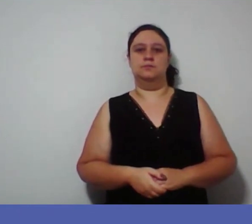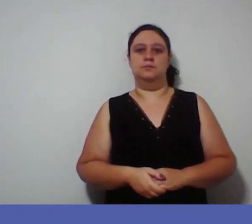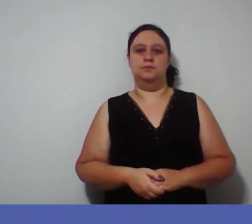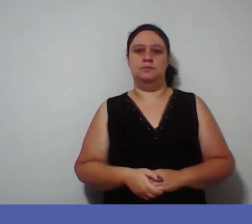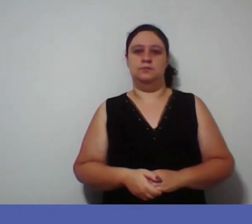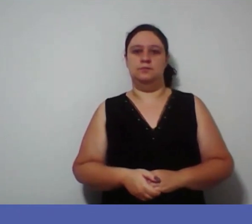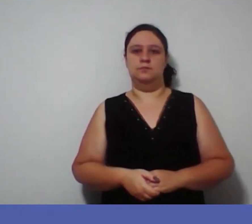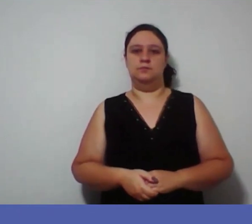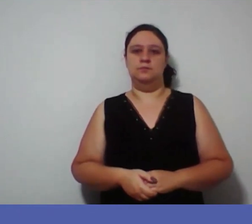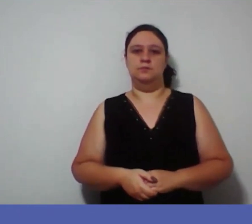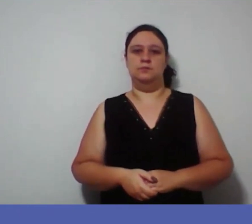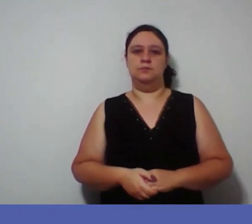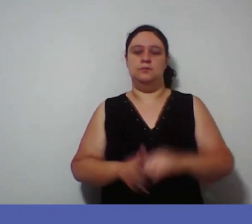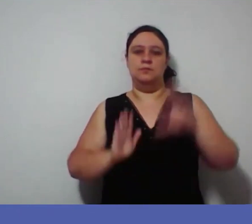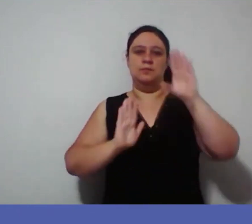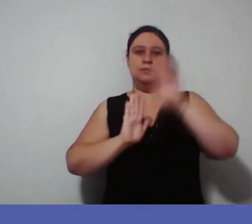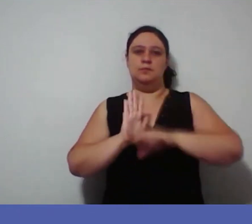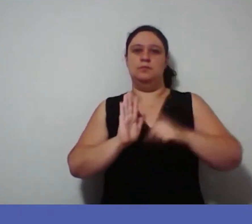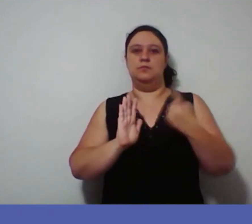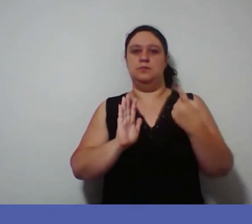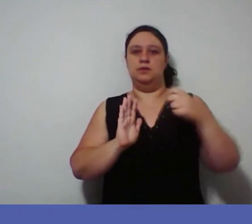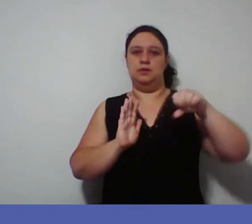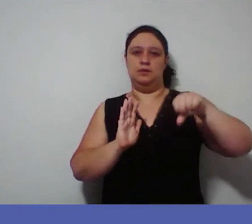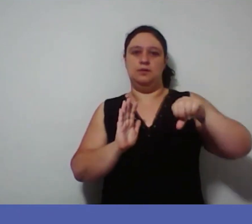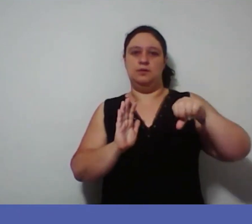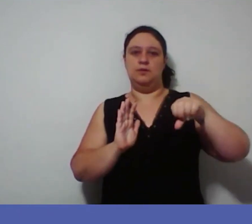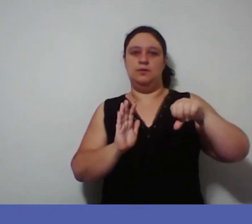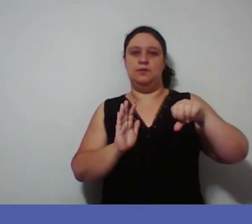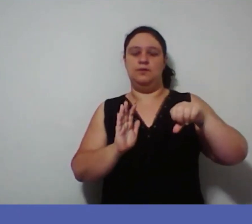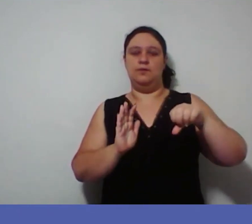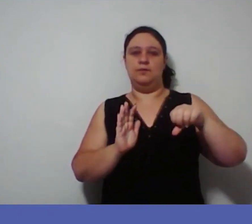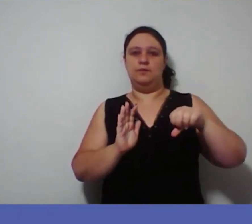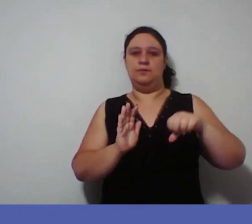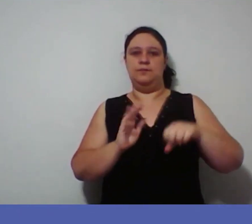Capítulo 19, vamos prosseguir. Mateus 19,